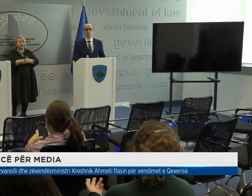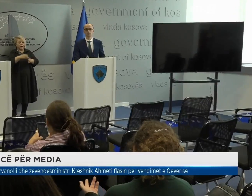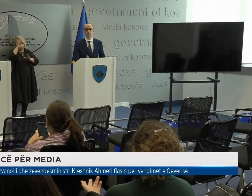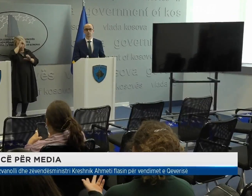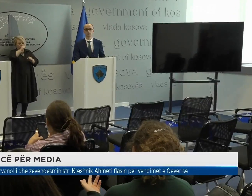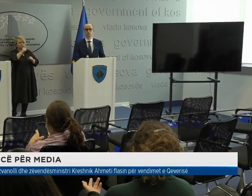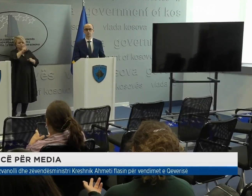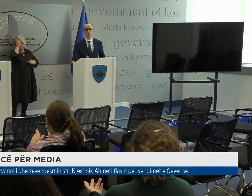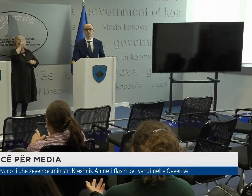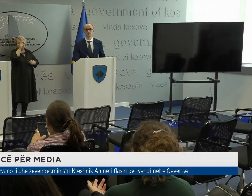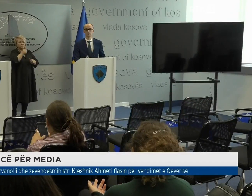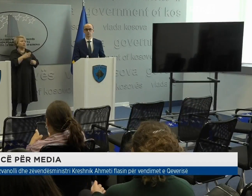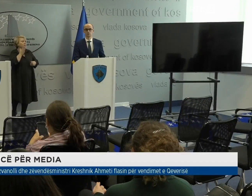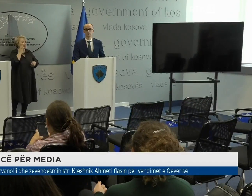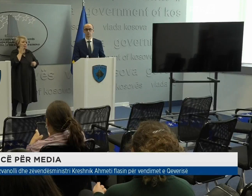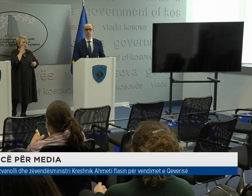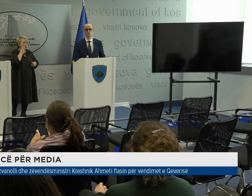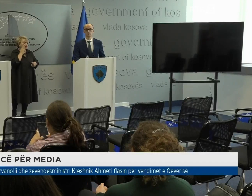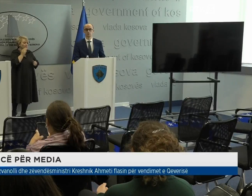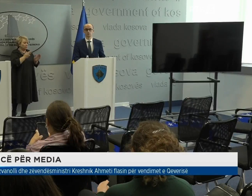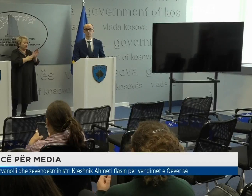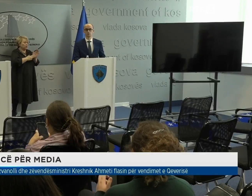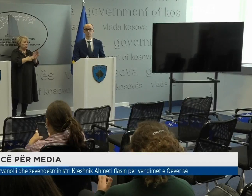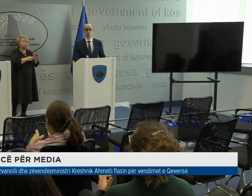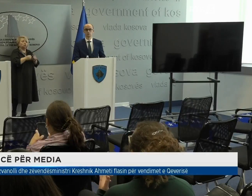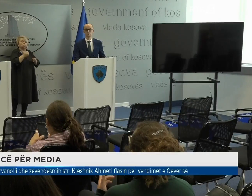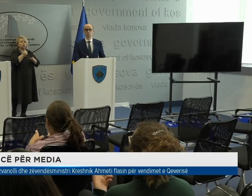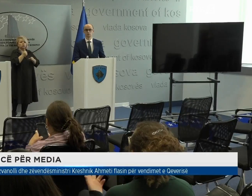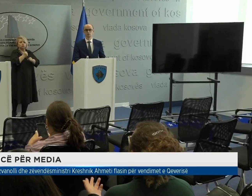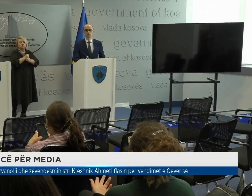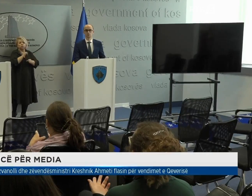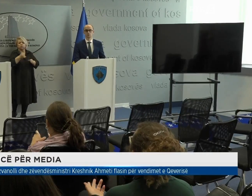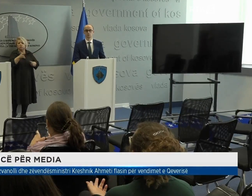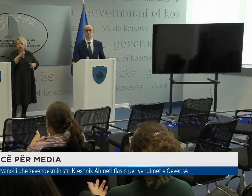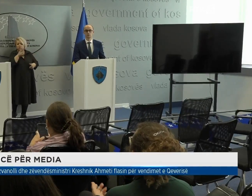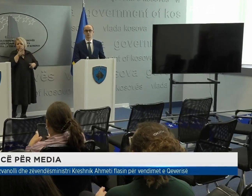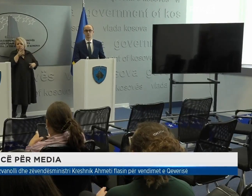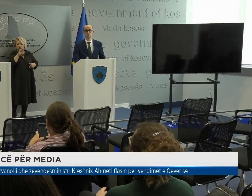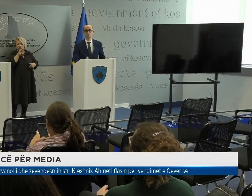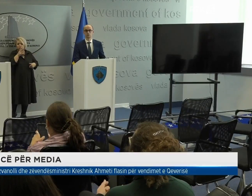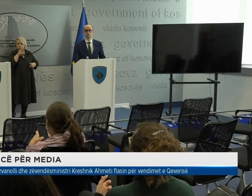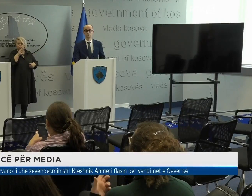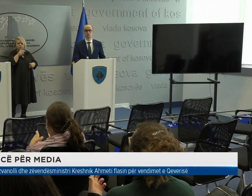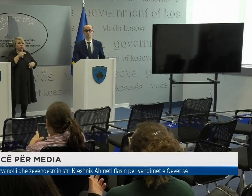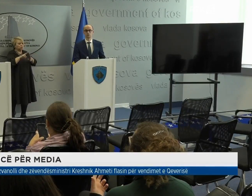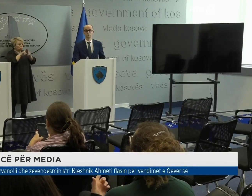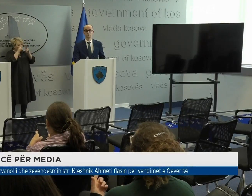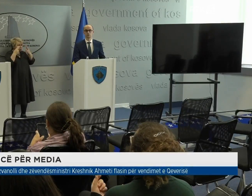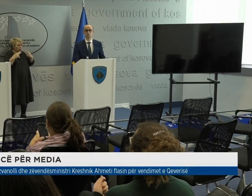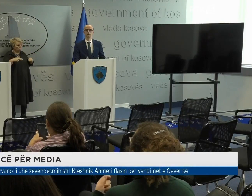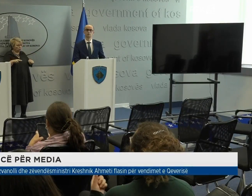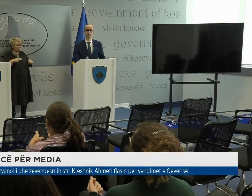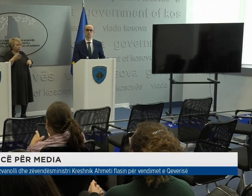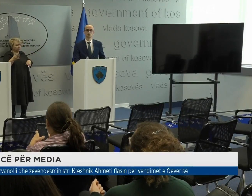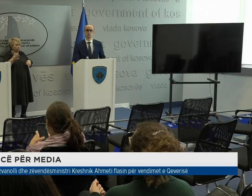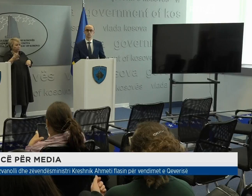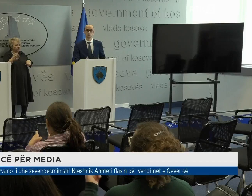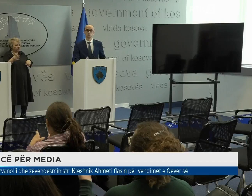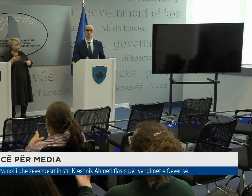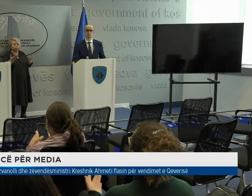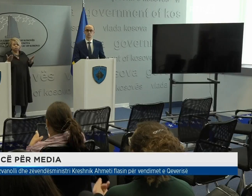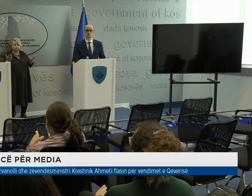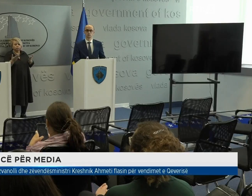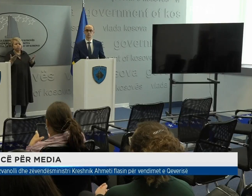të Serbisë në SBA, Marko Gjuricit, ndoshta a keni kërkuar qoftë edhe prej ndërkombëtarëve, se nuk është se kemi parë qoftë një qëndrim